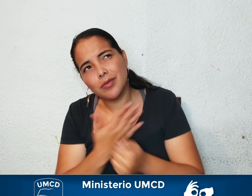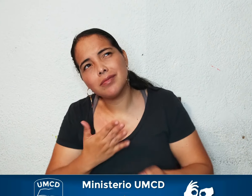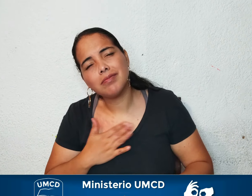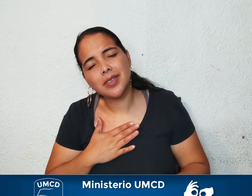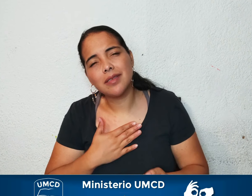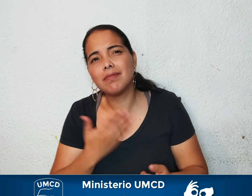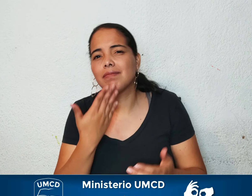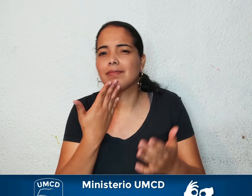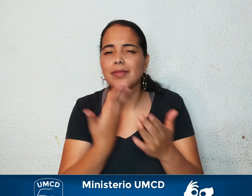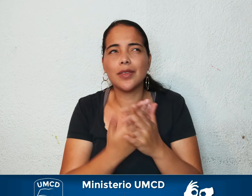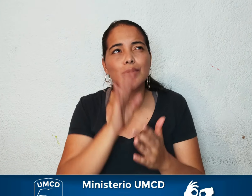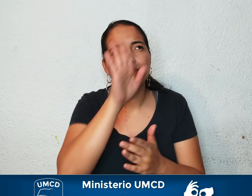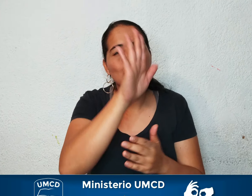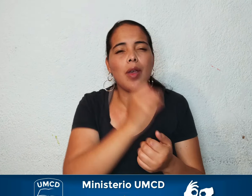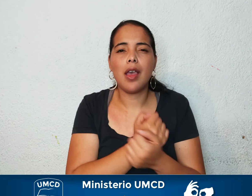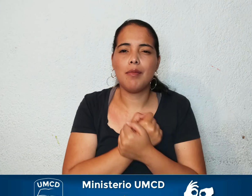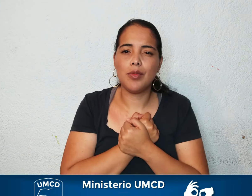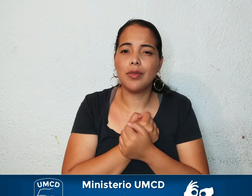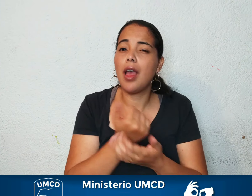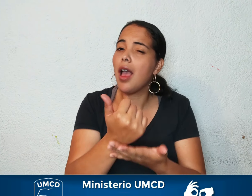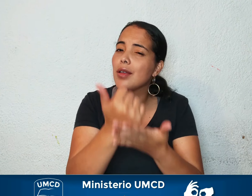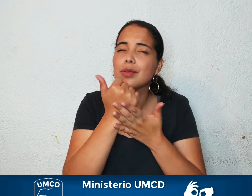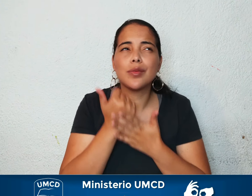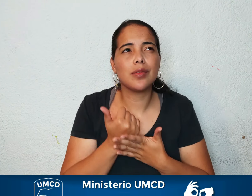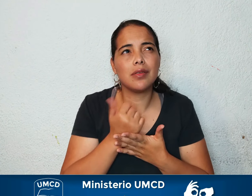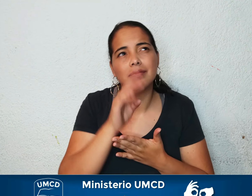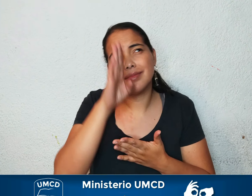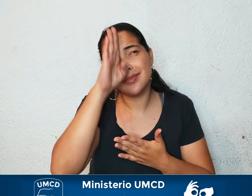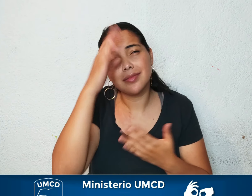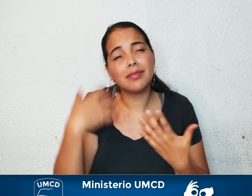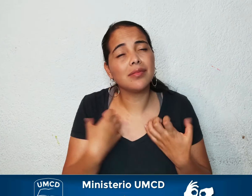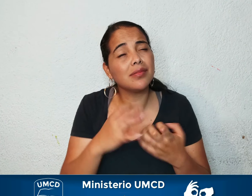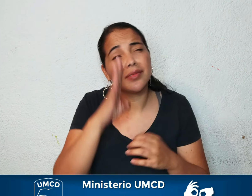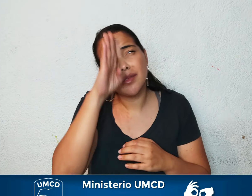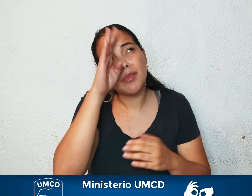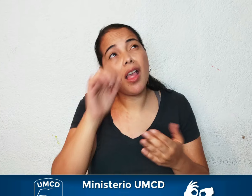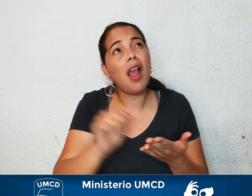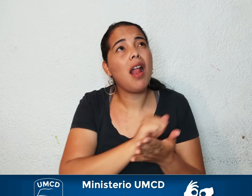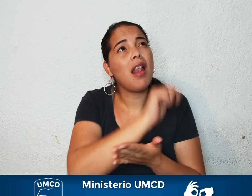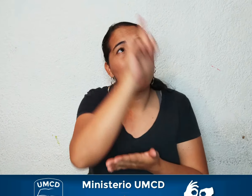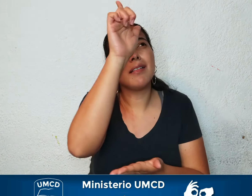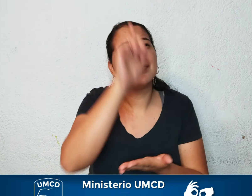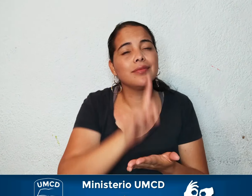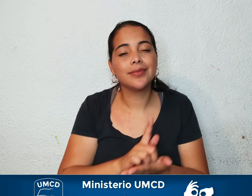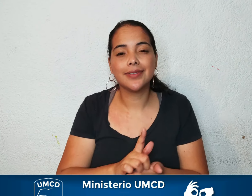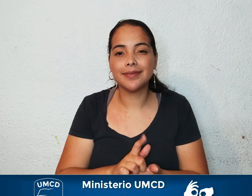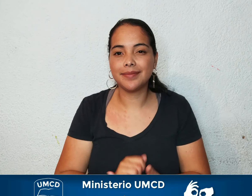manifestación de tu amor. Ayúdanos, y alabado sea tu nombre.